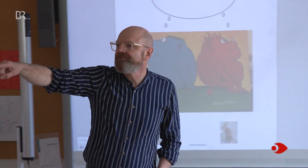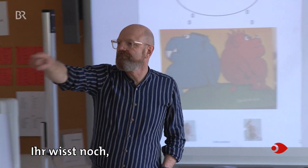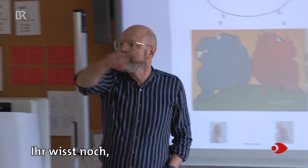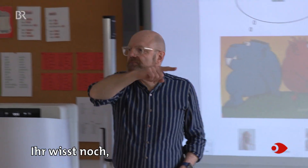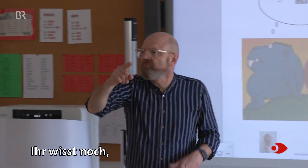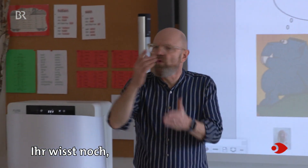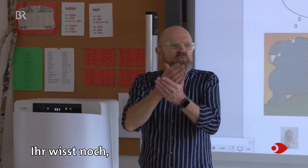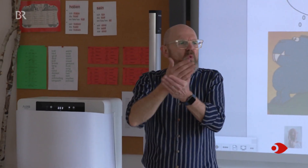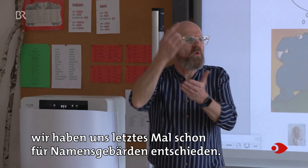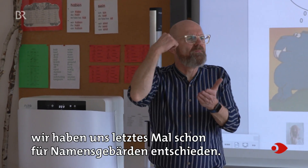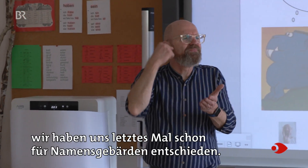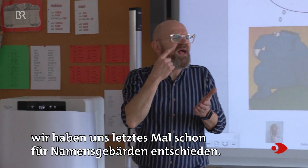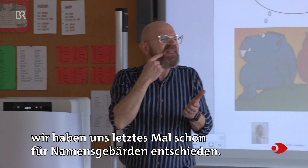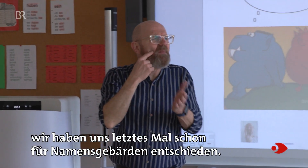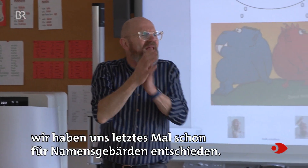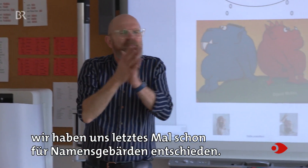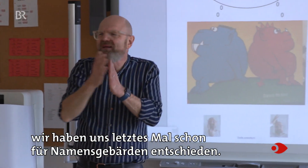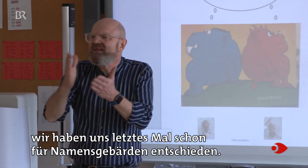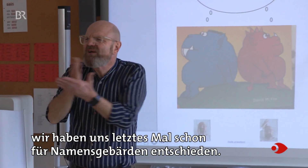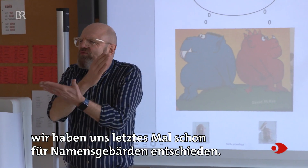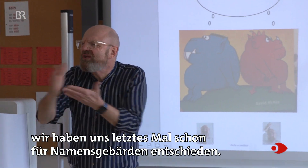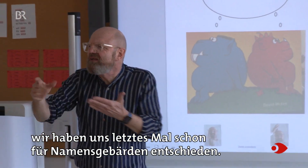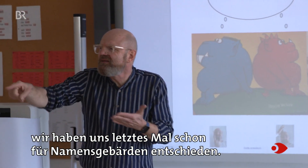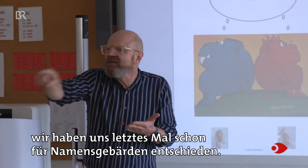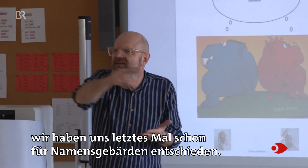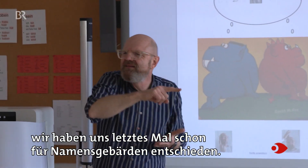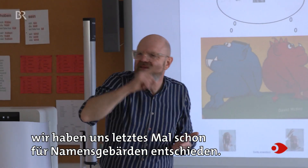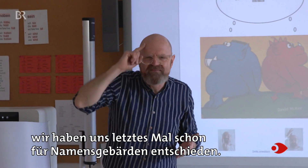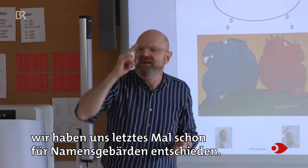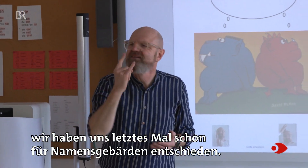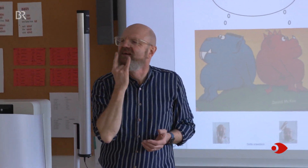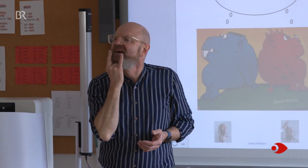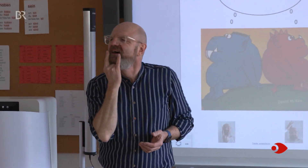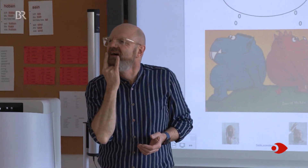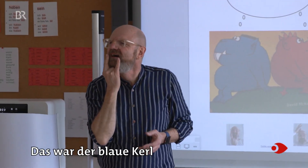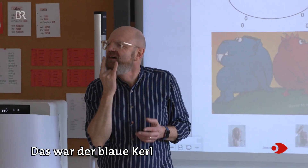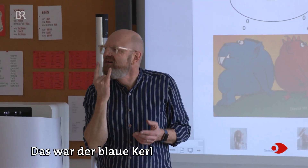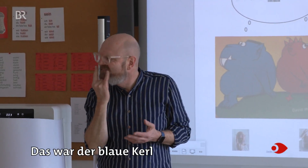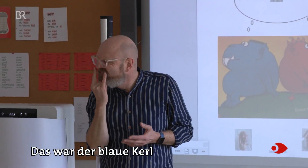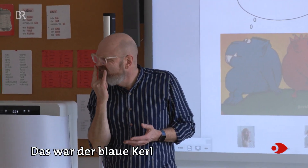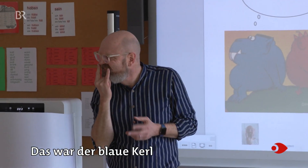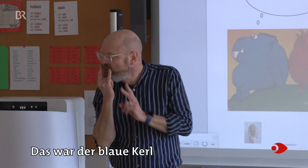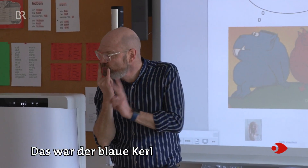Ihr wisst noch, wir haben uns letztes Mal schon für Namensgebärden entschieden. Das war der blaue Kerl